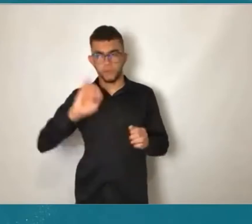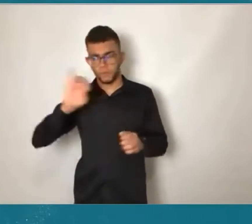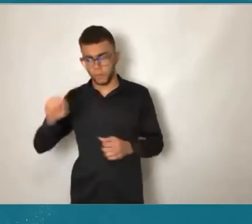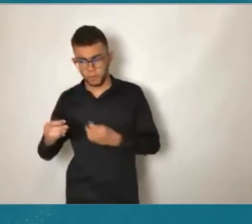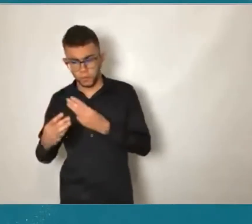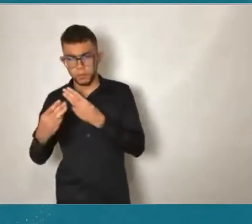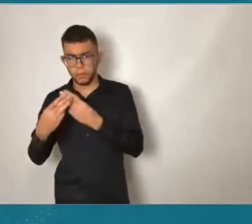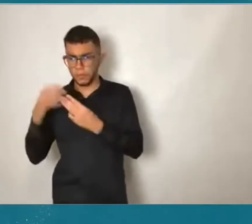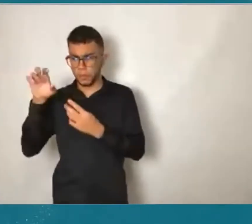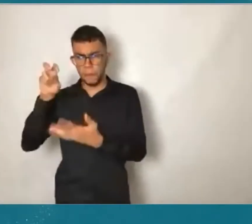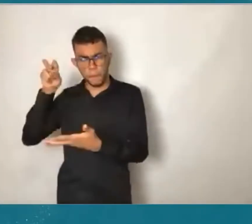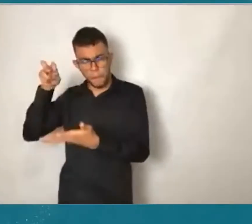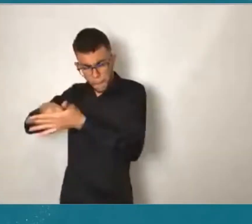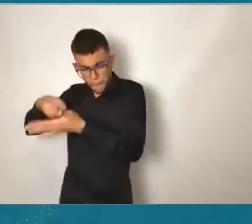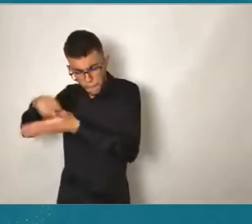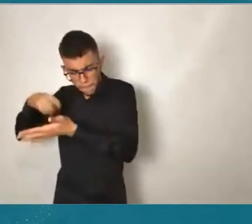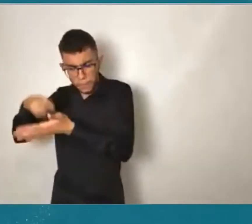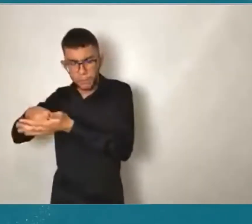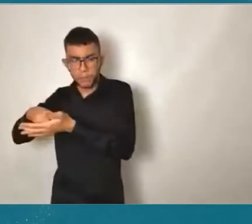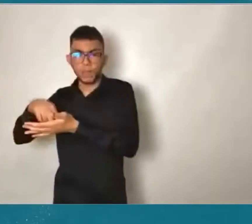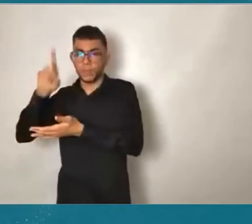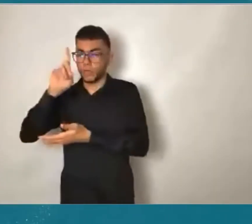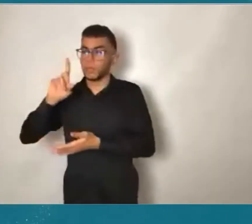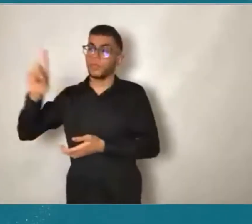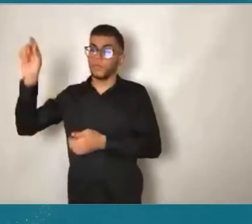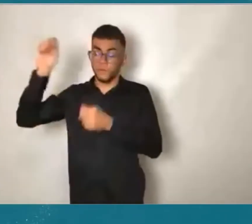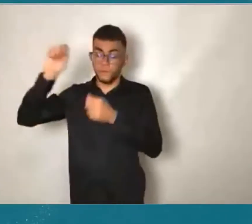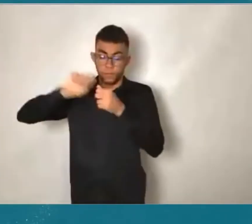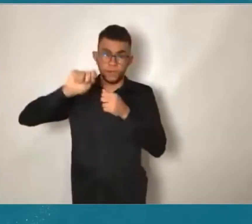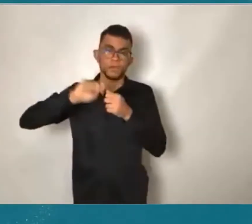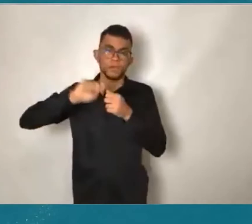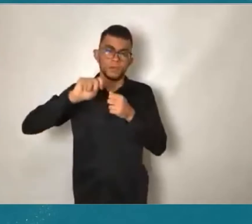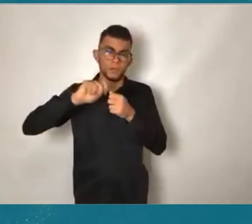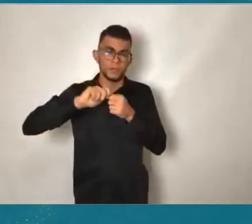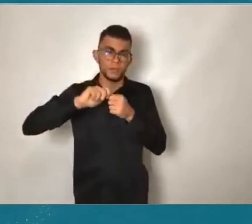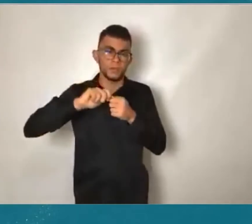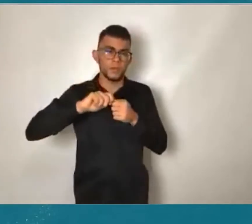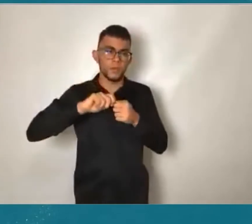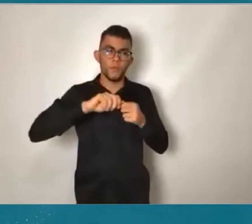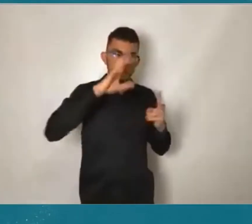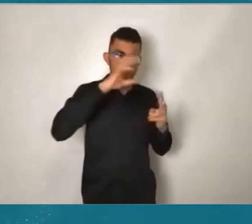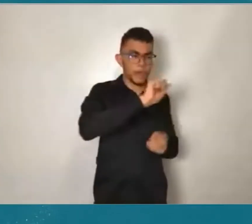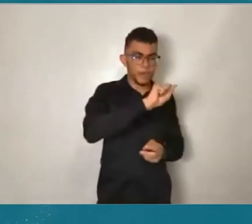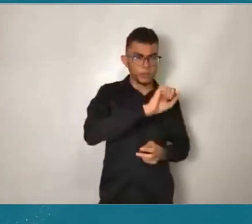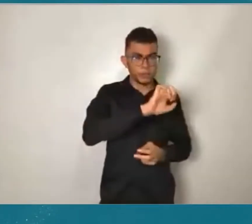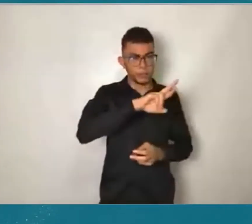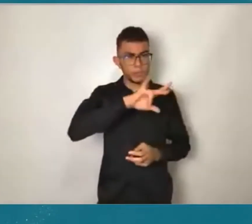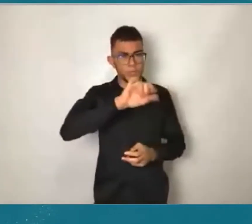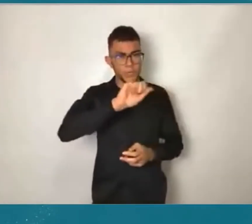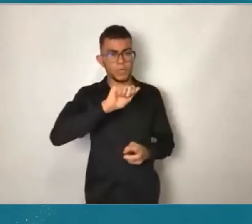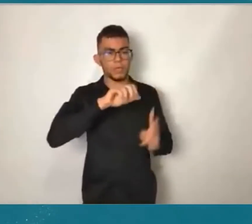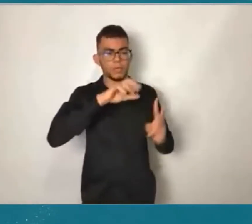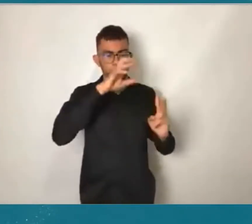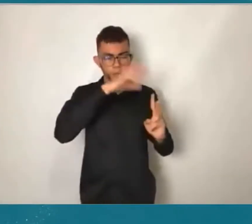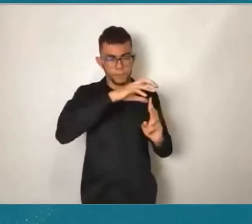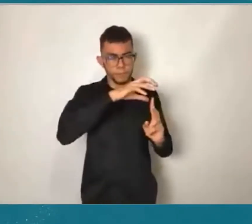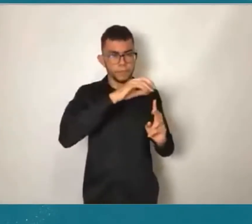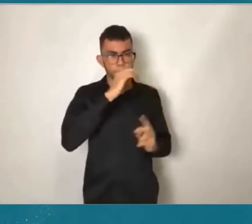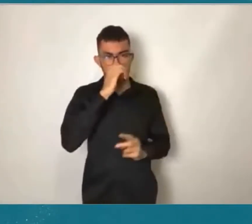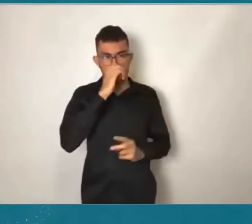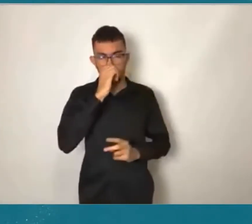subjugou Síria e o reino de Israel. Tanto é que Israel foi levado cativo para a Síria. Vocês se lembram